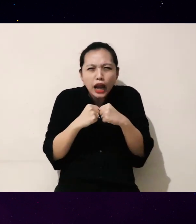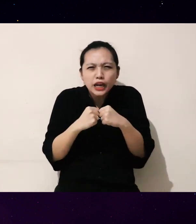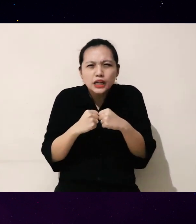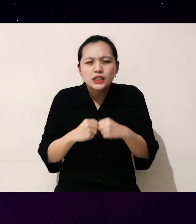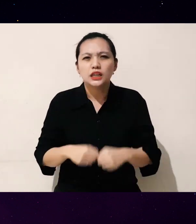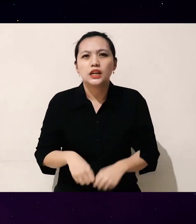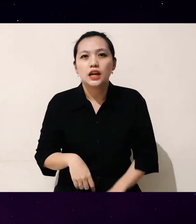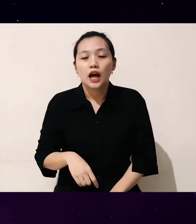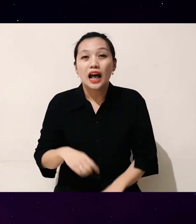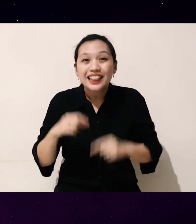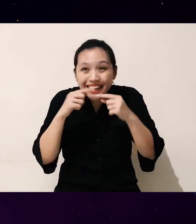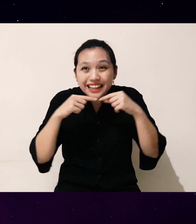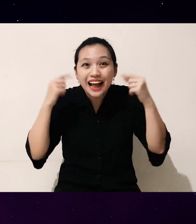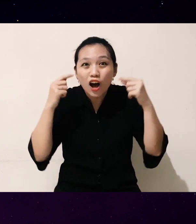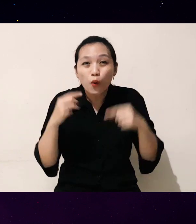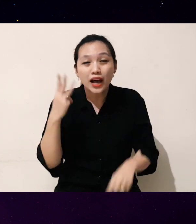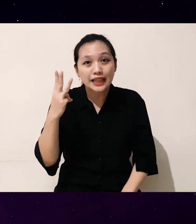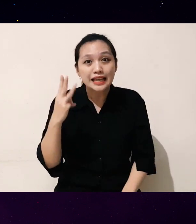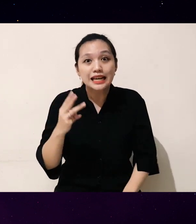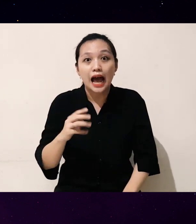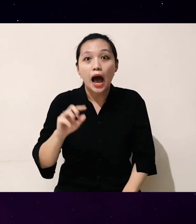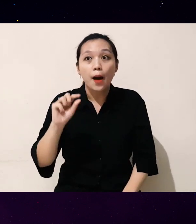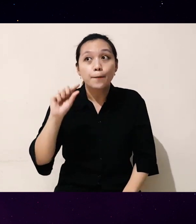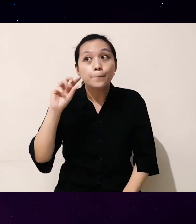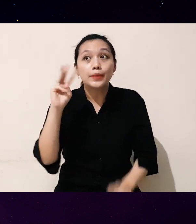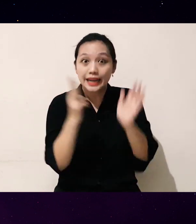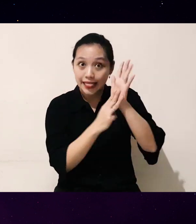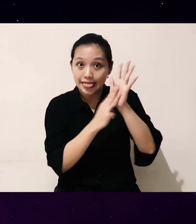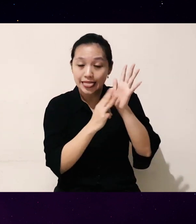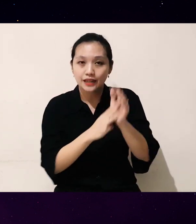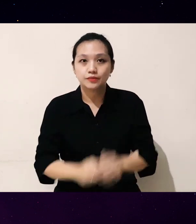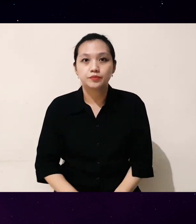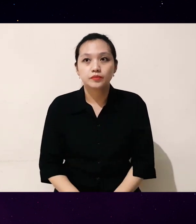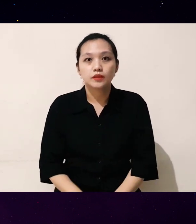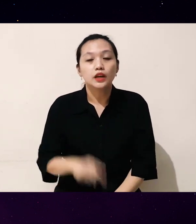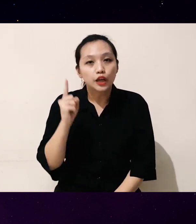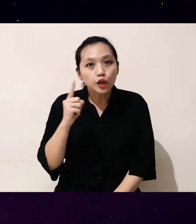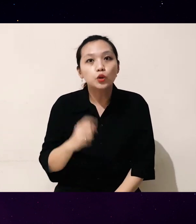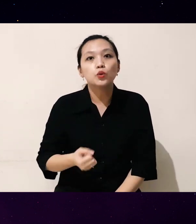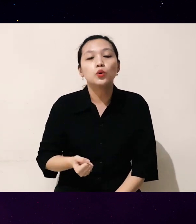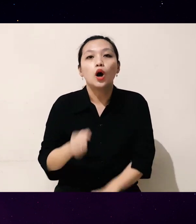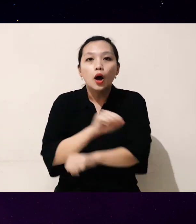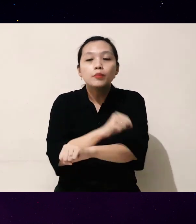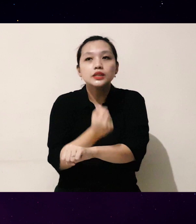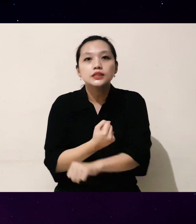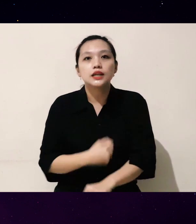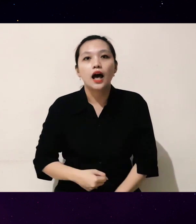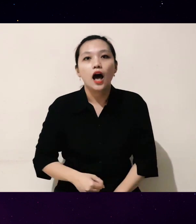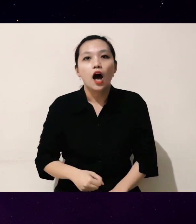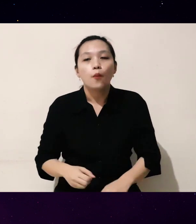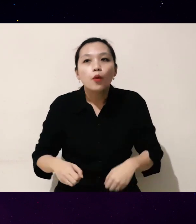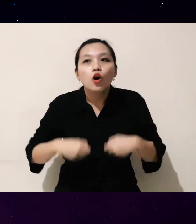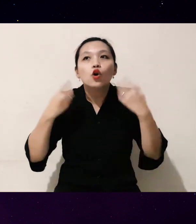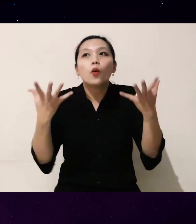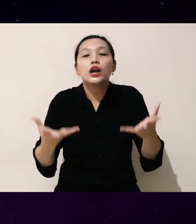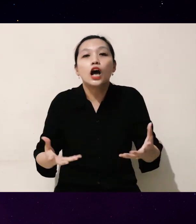hormon yang membuat Anda merasa sukacita, merasa segar dan merasa confident untuk melakukan banyak hal yang Anda